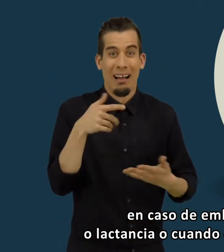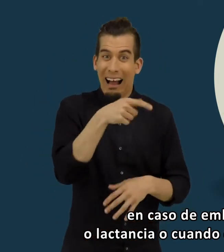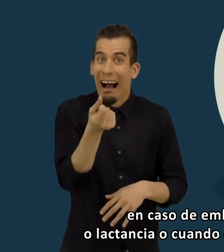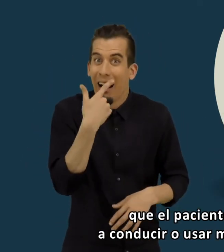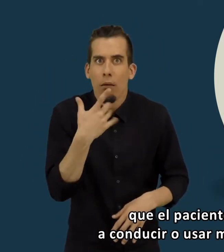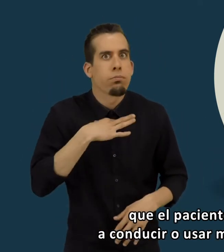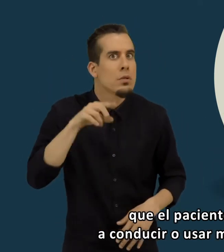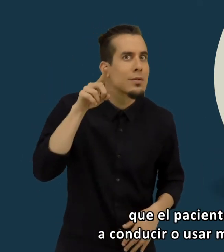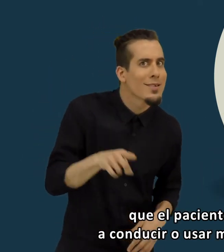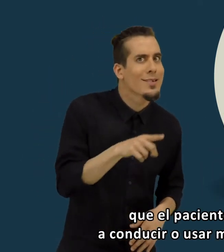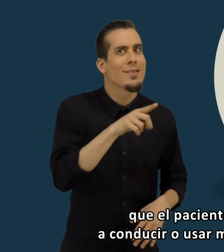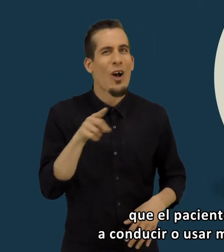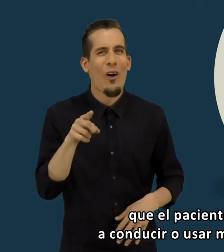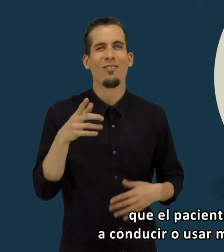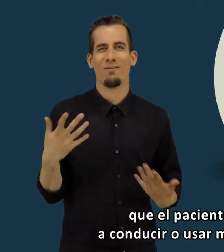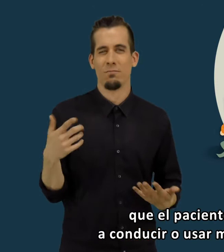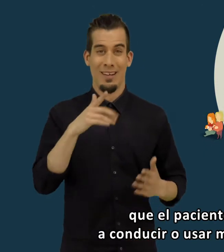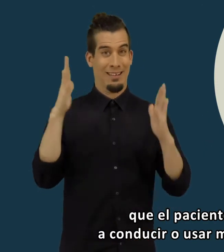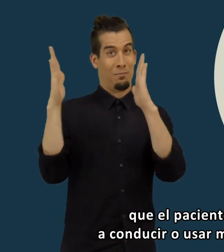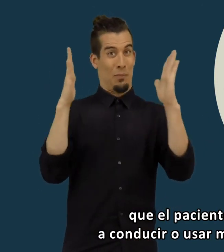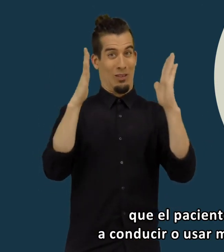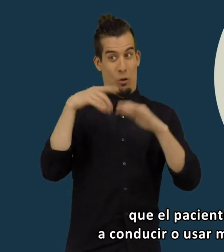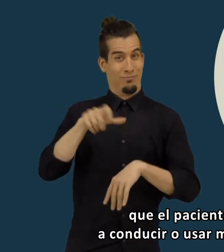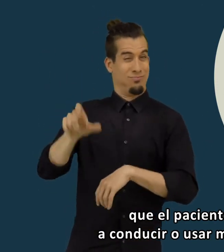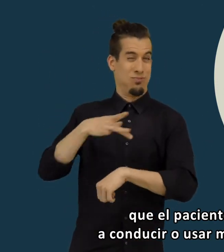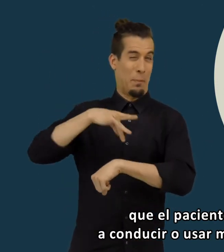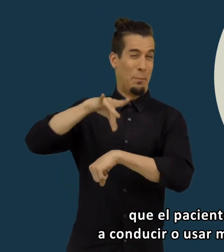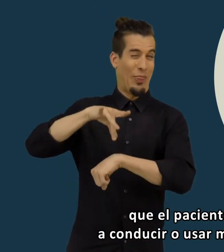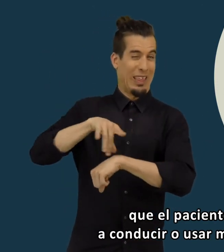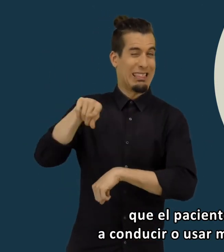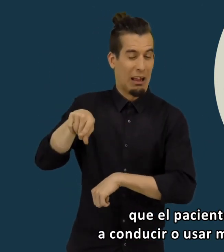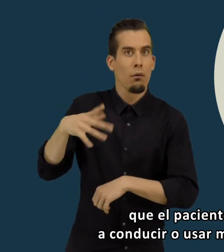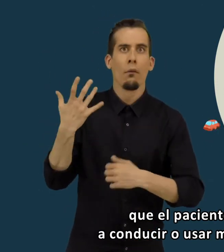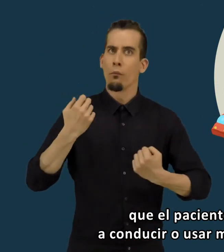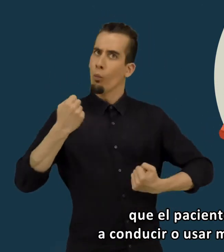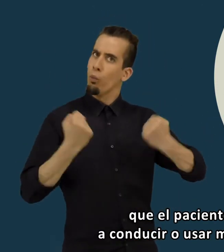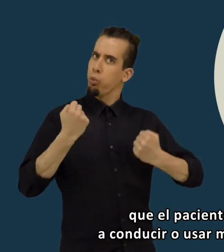o cuando esté previsto que el paciente vaya a conducir o usar maquinaria.